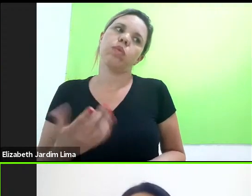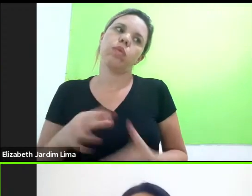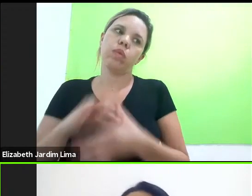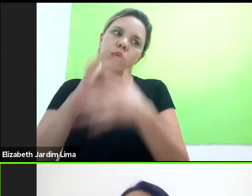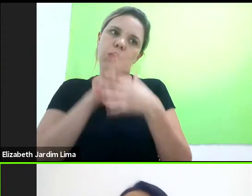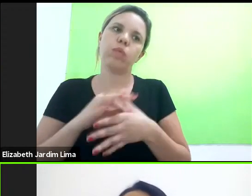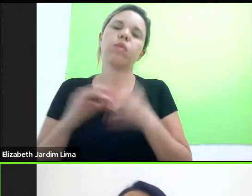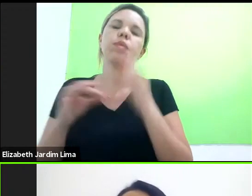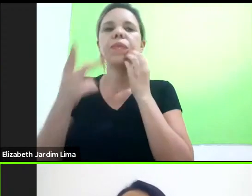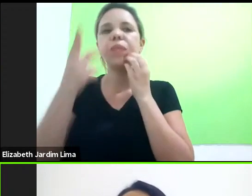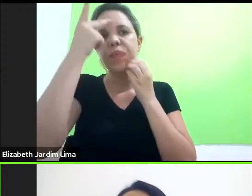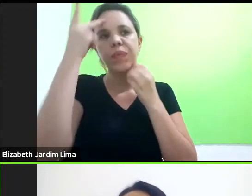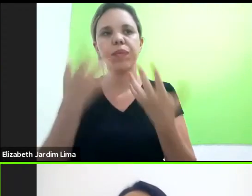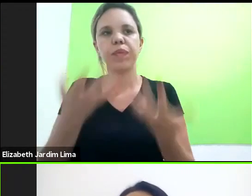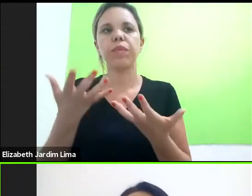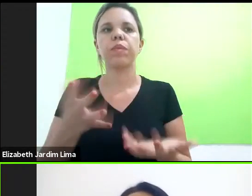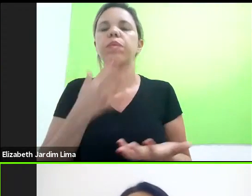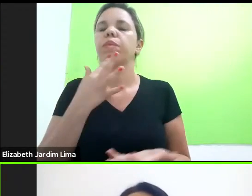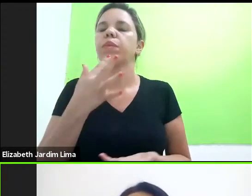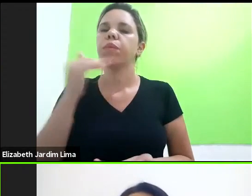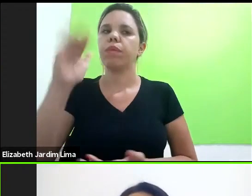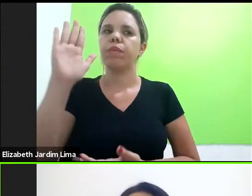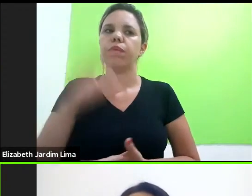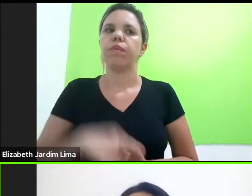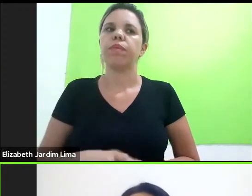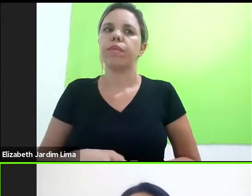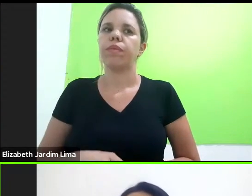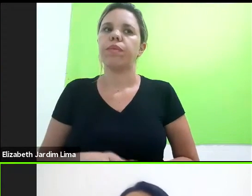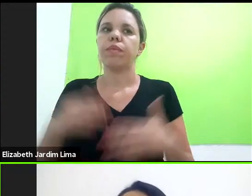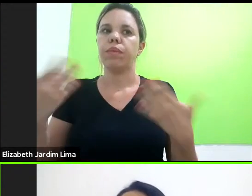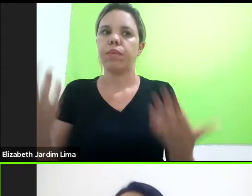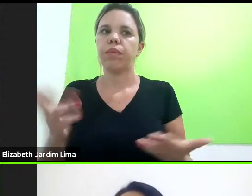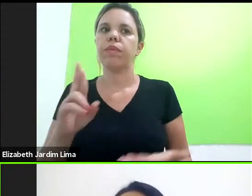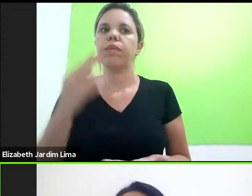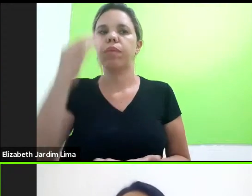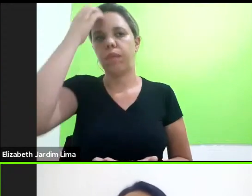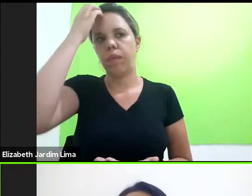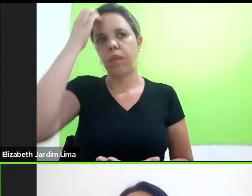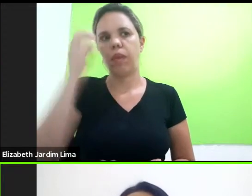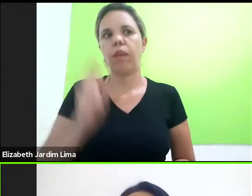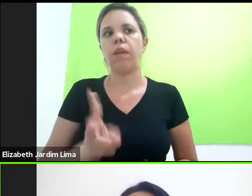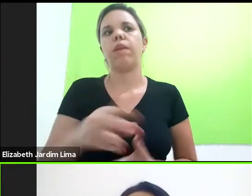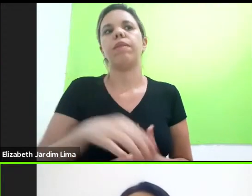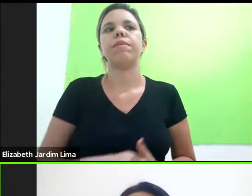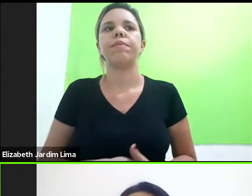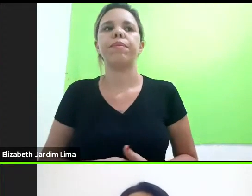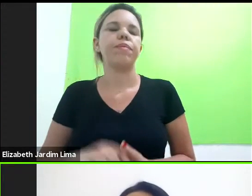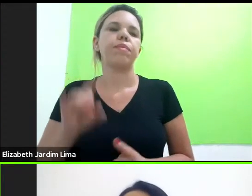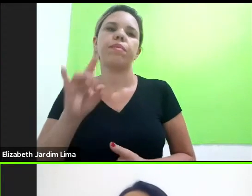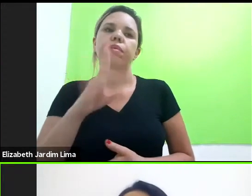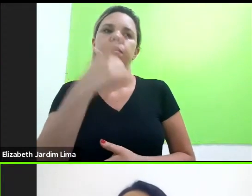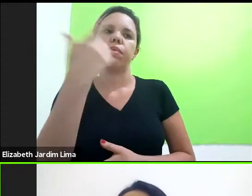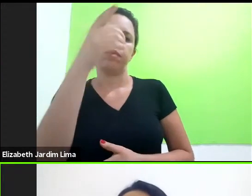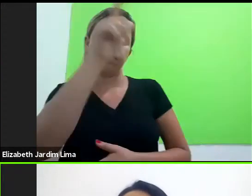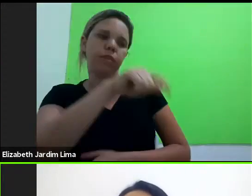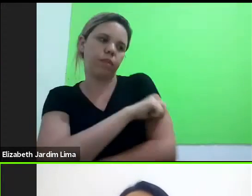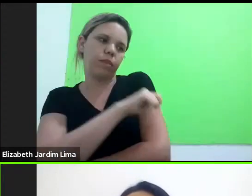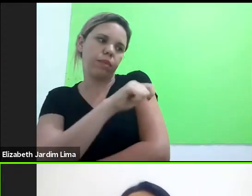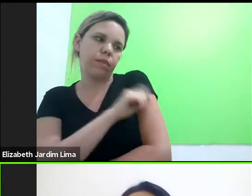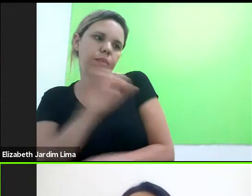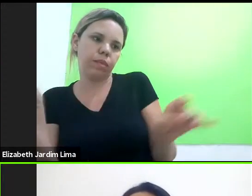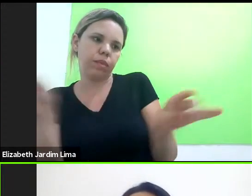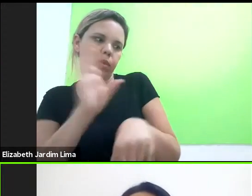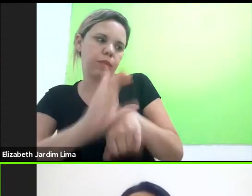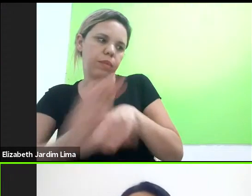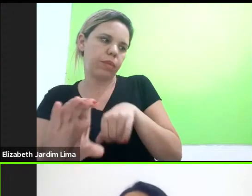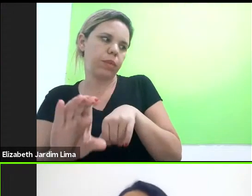que querem conhecer um pouco mais. Então, é um retorno contínuo, né? Não é só quando o estudante indígena termina o curso, é um